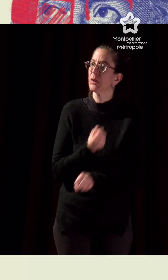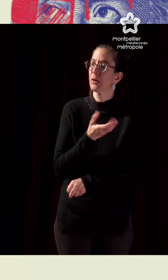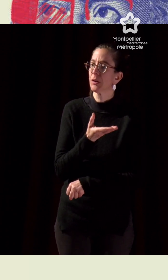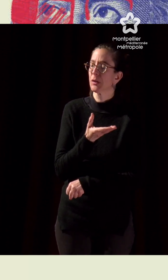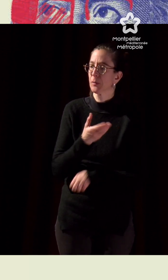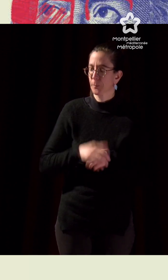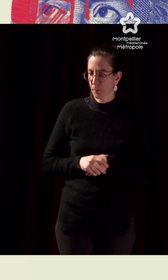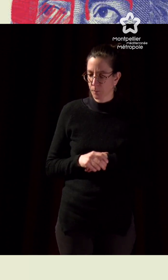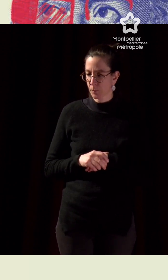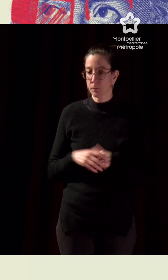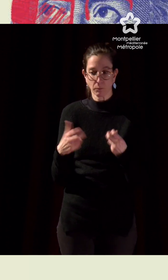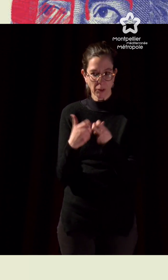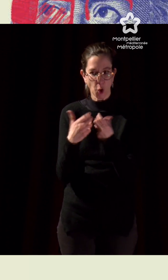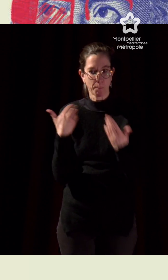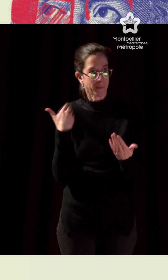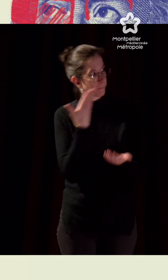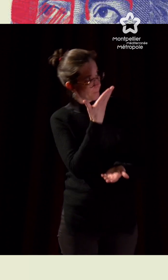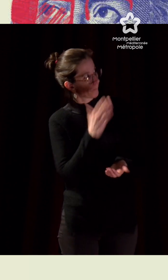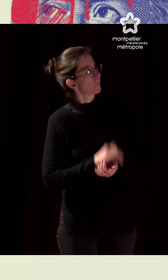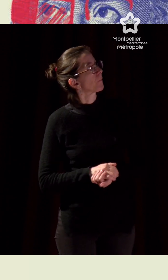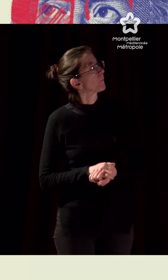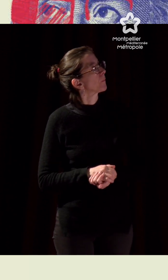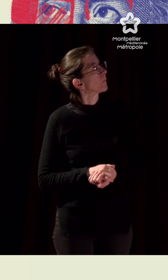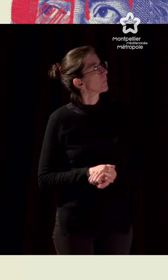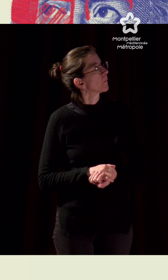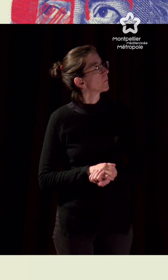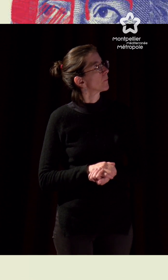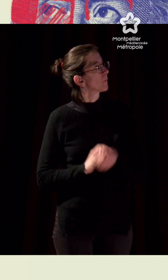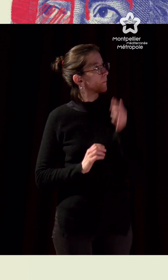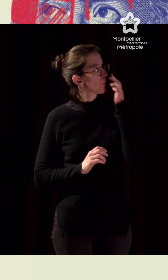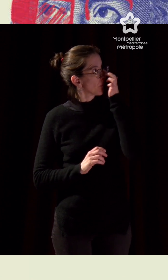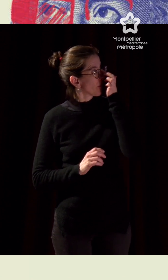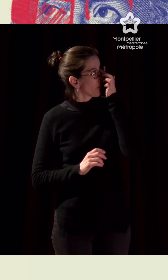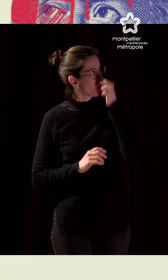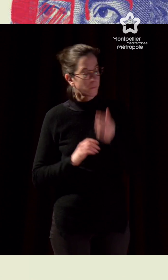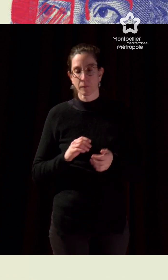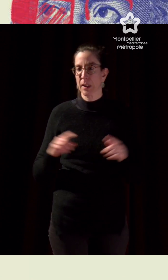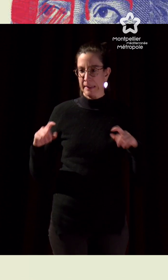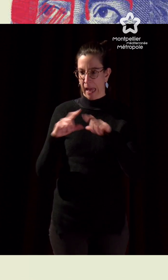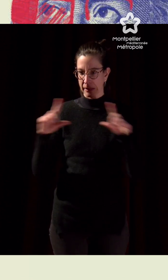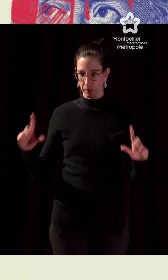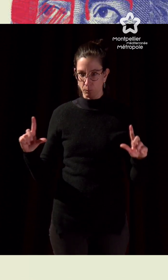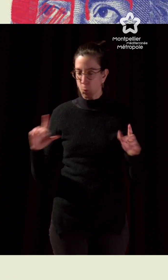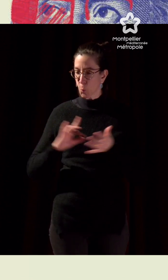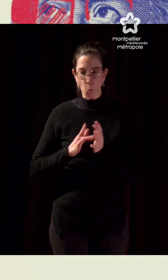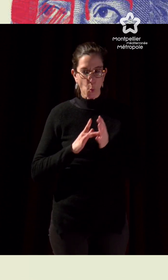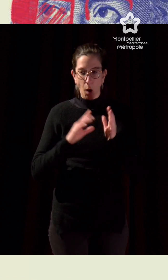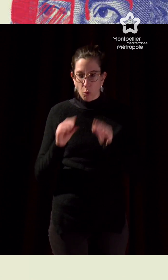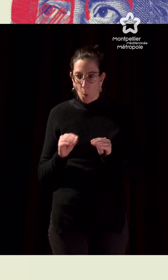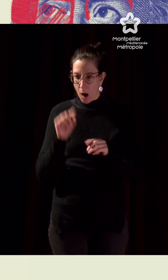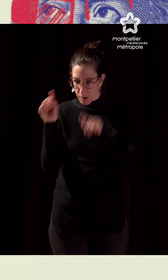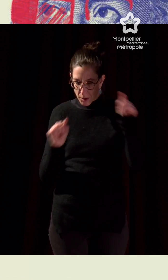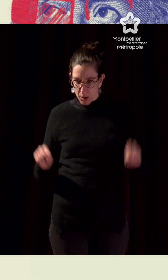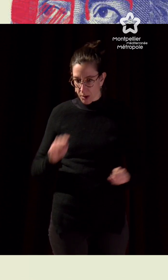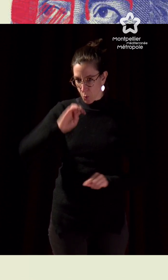Et donc, par exemple, là, c'est une carte qui représente tous les endroits en Europe ou en Asie où on